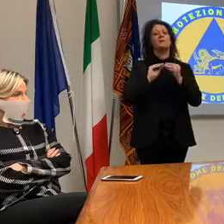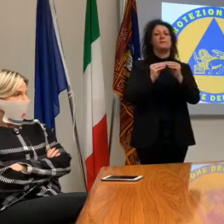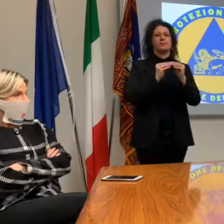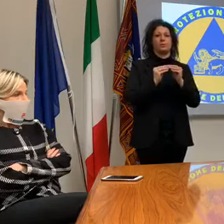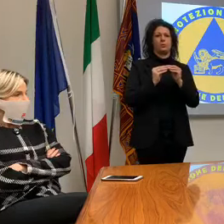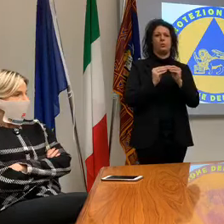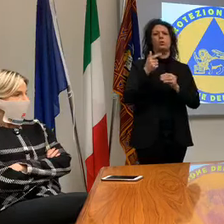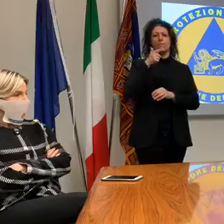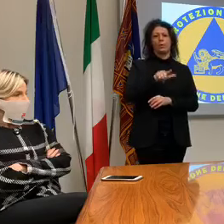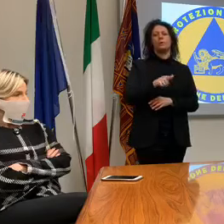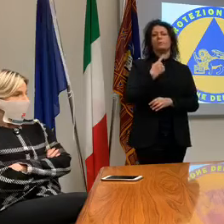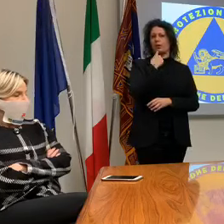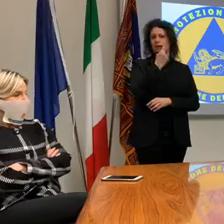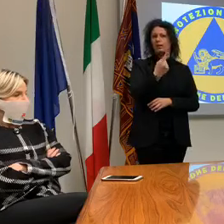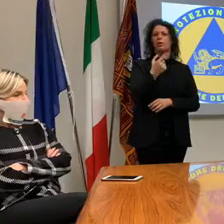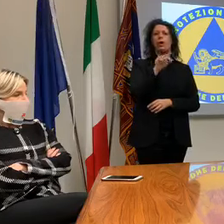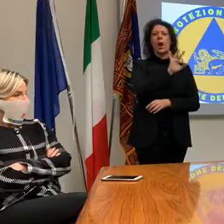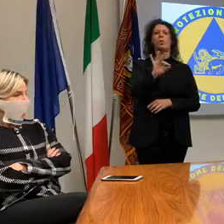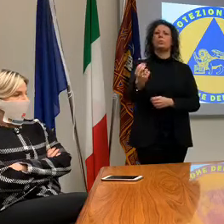qualche segnalazione, per questo ve lo dico.